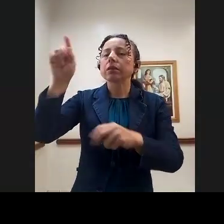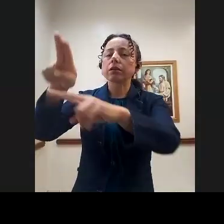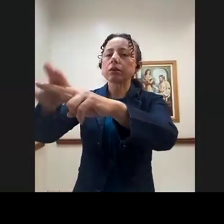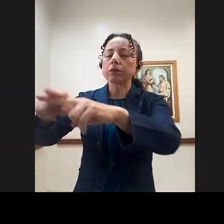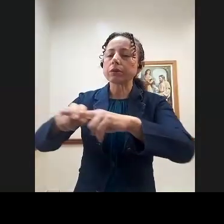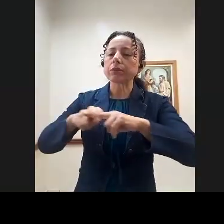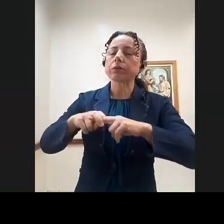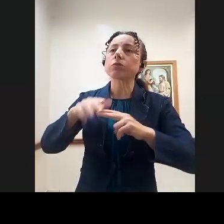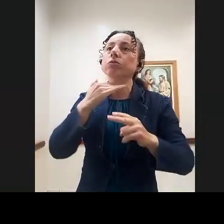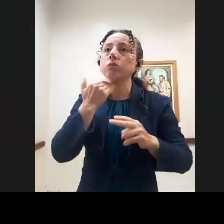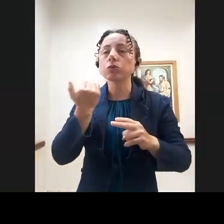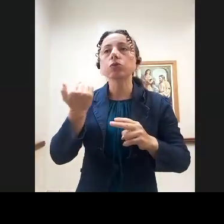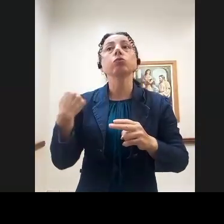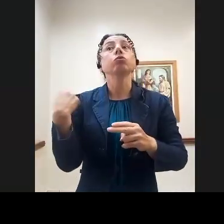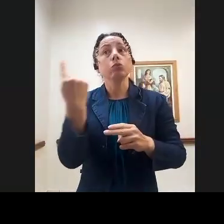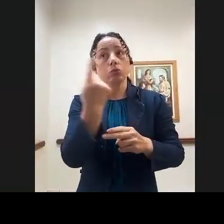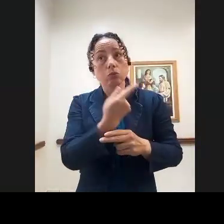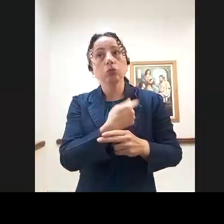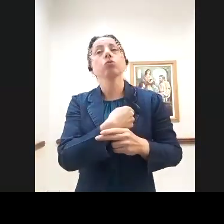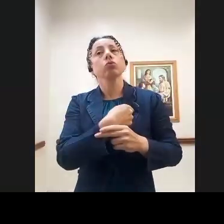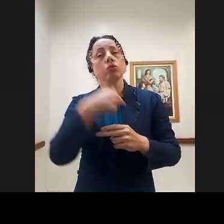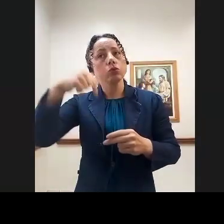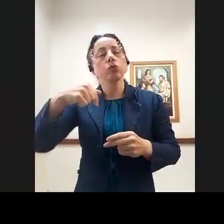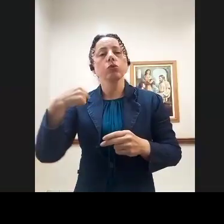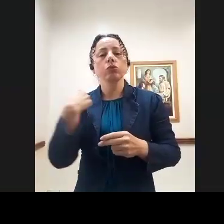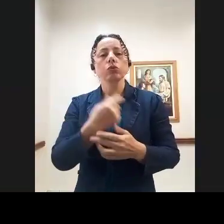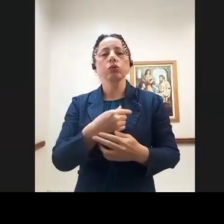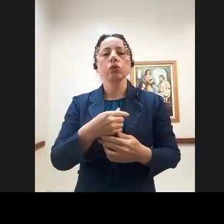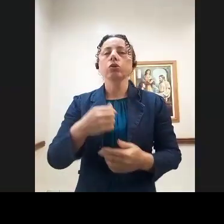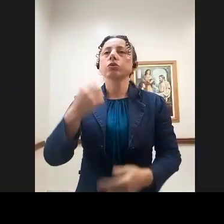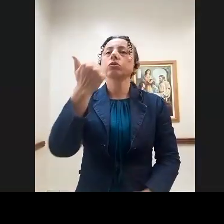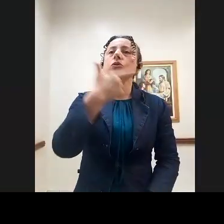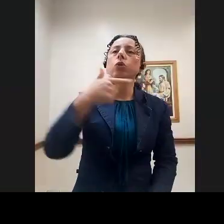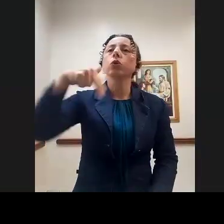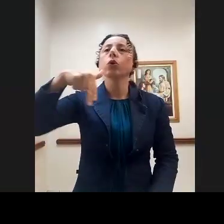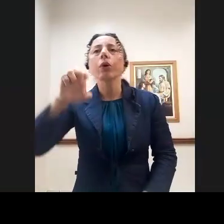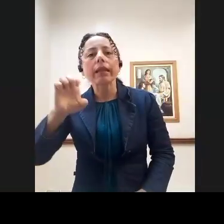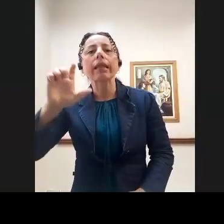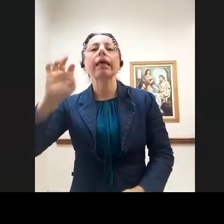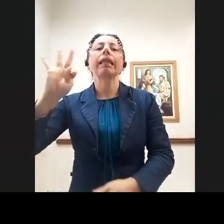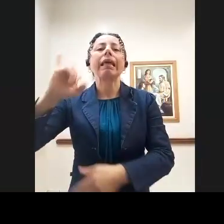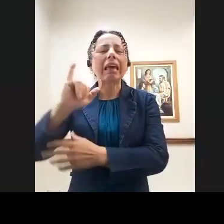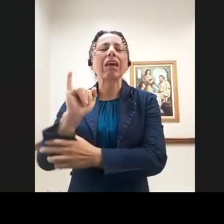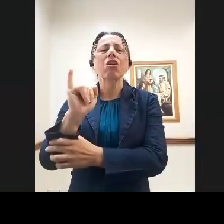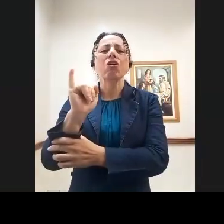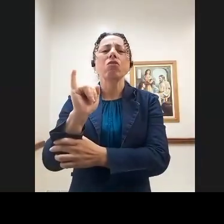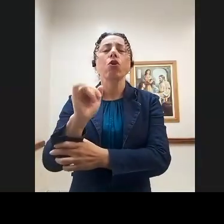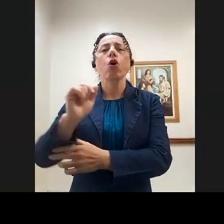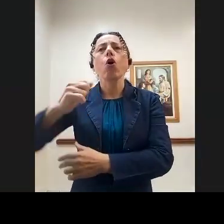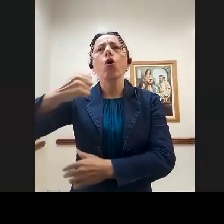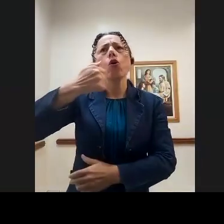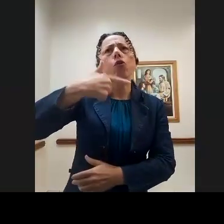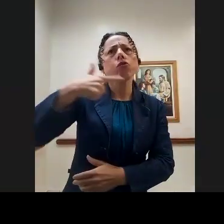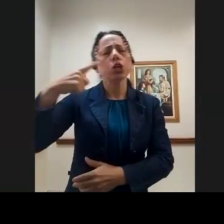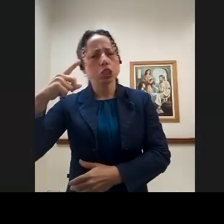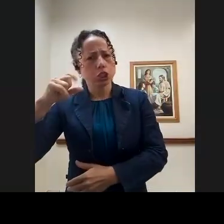escritura no livro de Mormon, ela se encontra segundo Nefe, capítulo 21, versículo 16, que fala que o